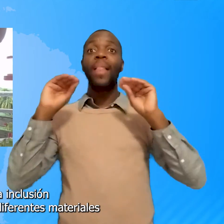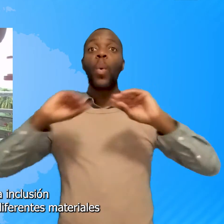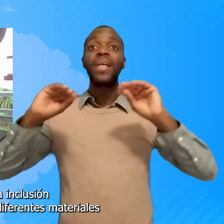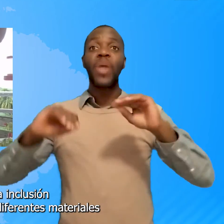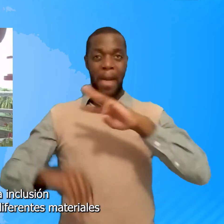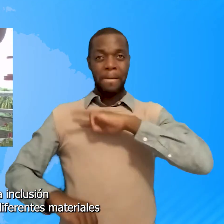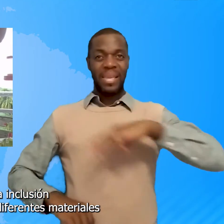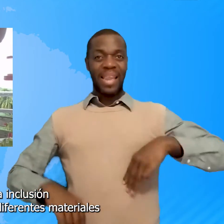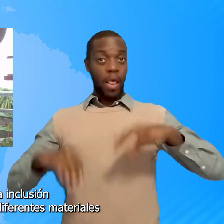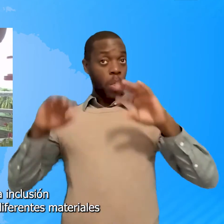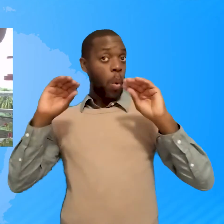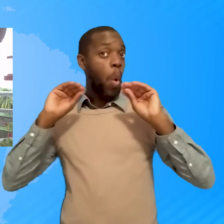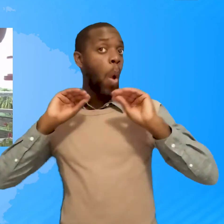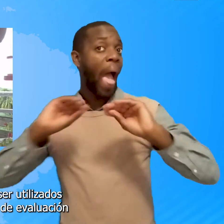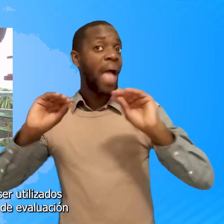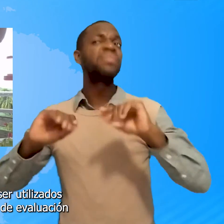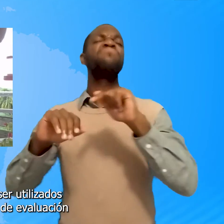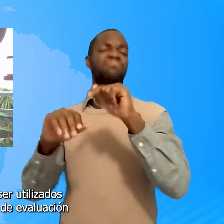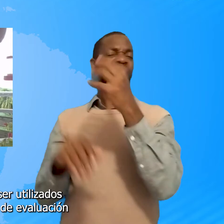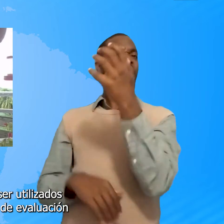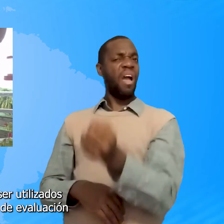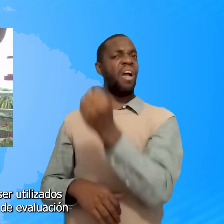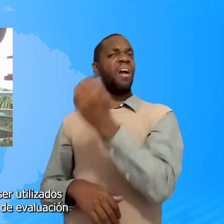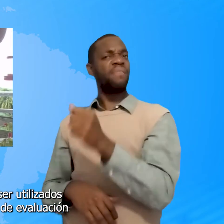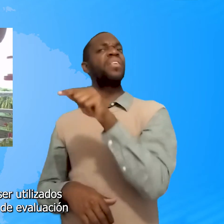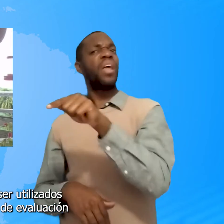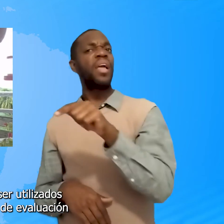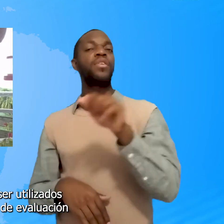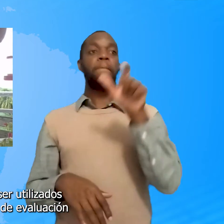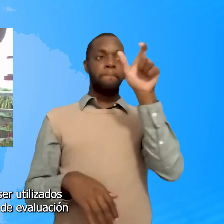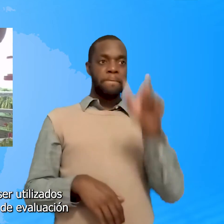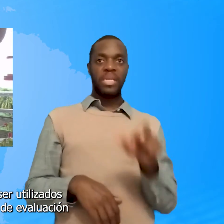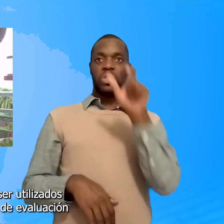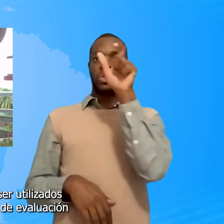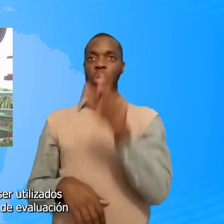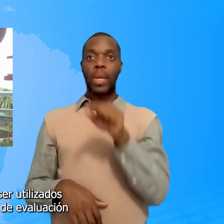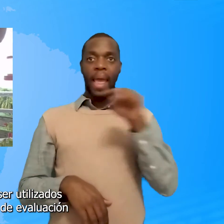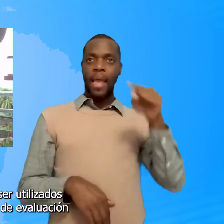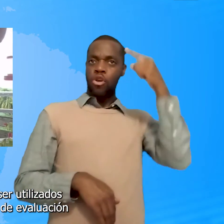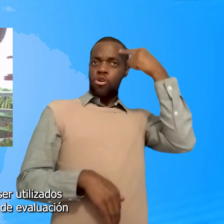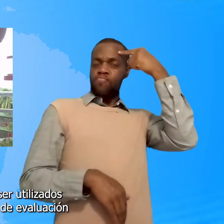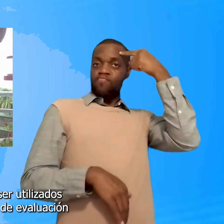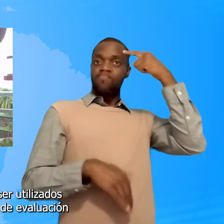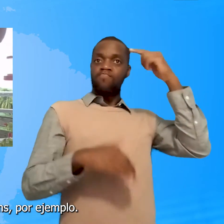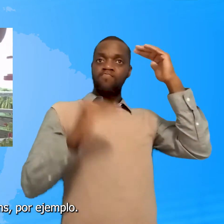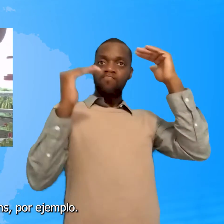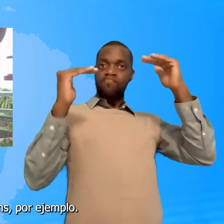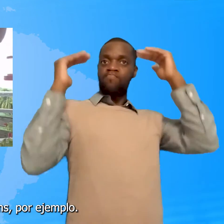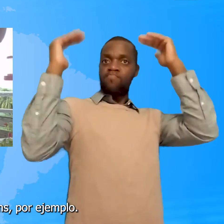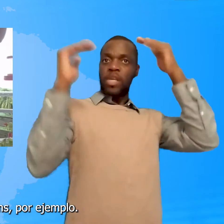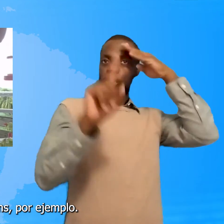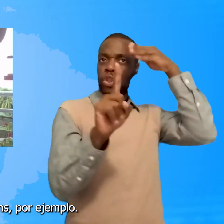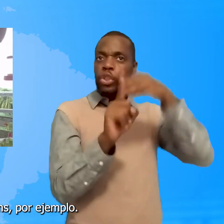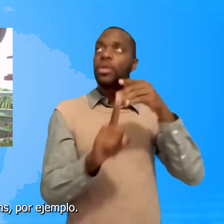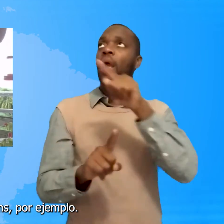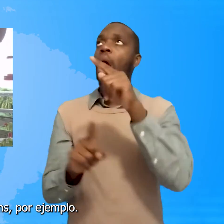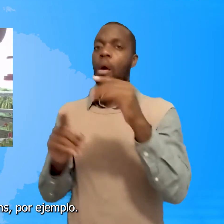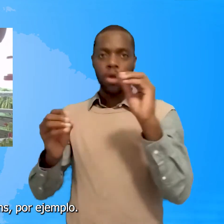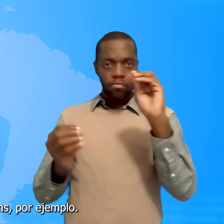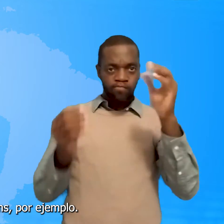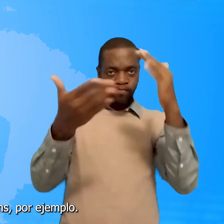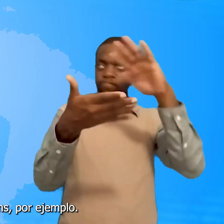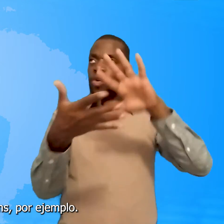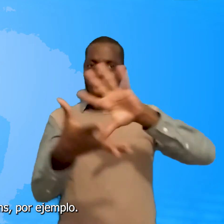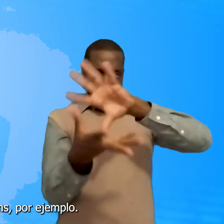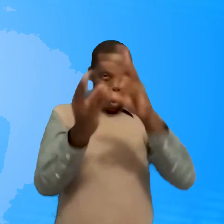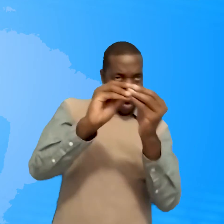de diferentes materiales que pueden ser utilizados en un comité de evaluación de los currículums, por ejemplo.